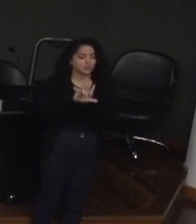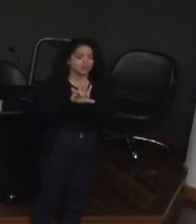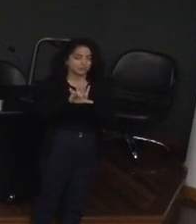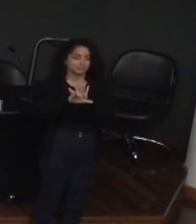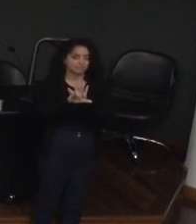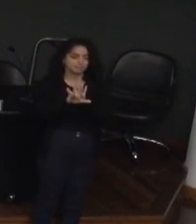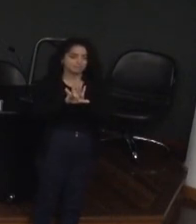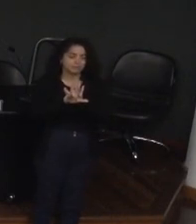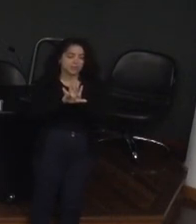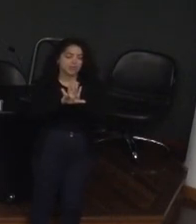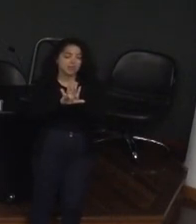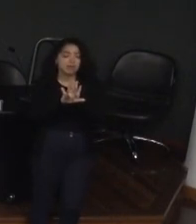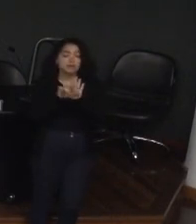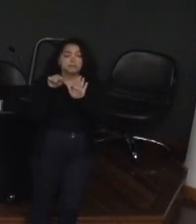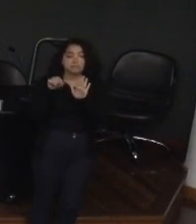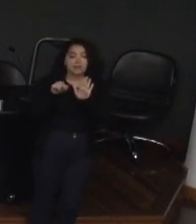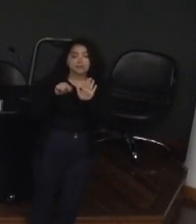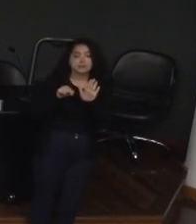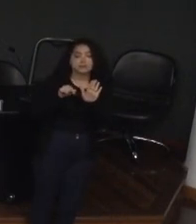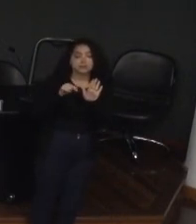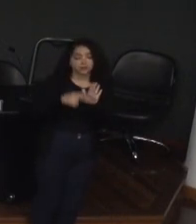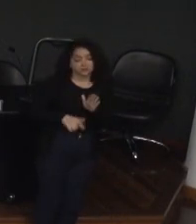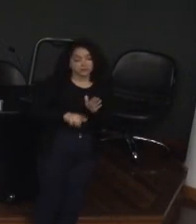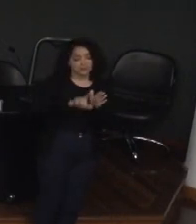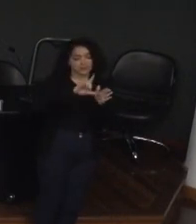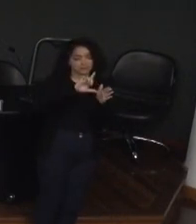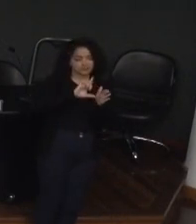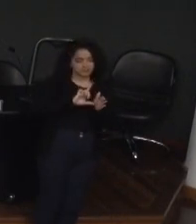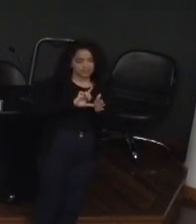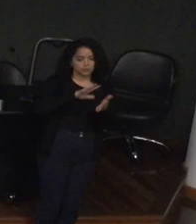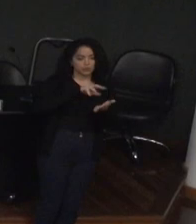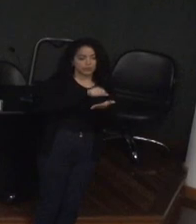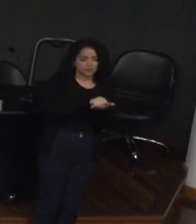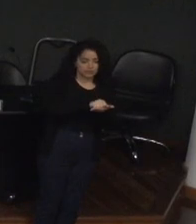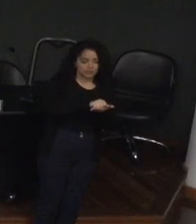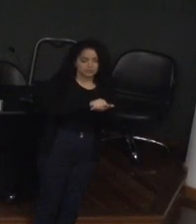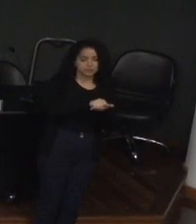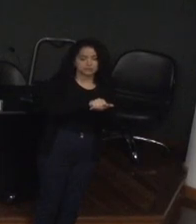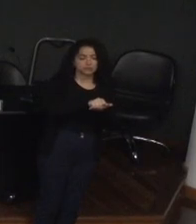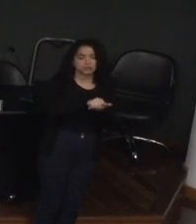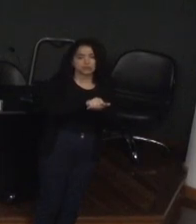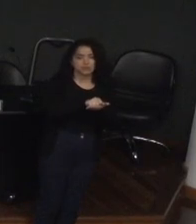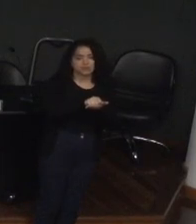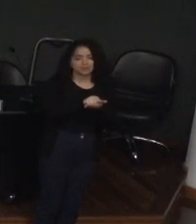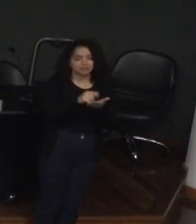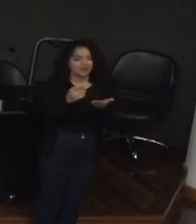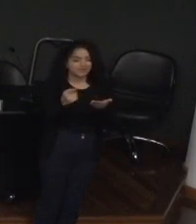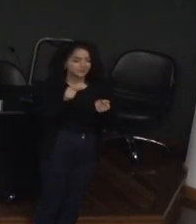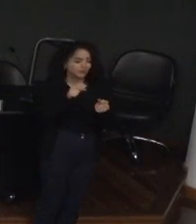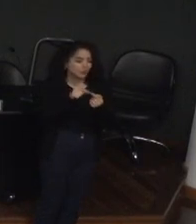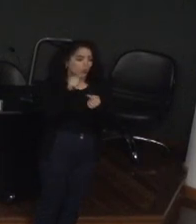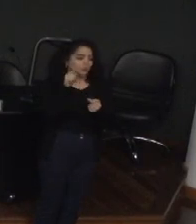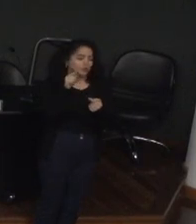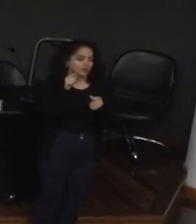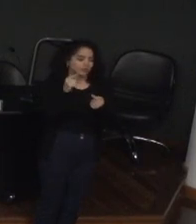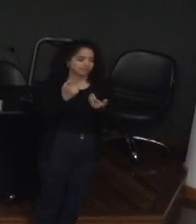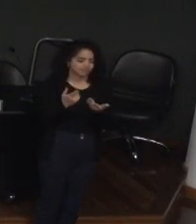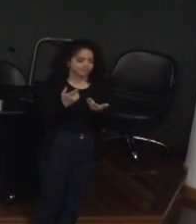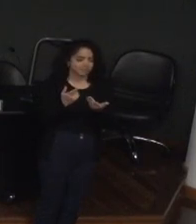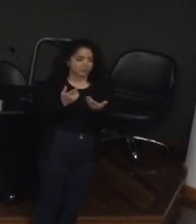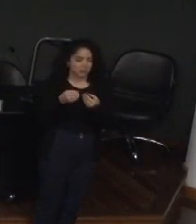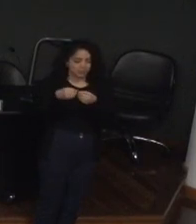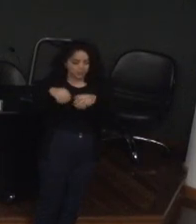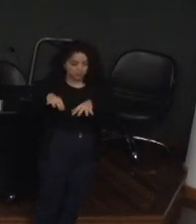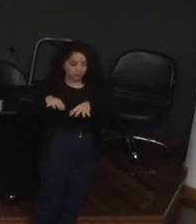Né? Mas aquilo que você tem anterior ao cadastro, daí não se submete a essa lógica, porque você não tem a retroação para prejudicar